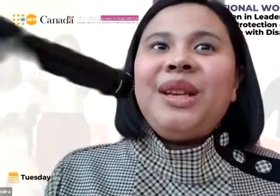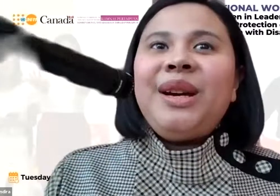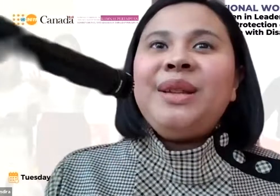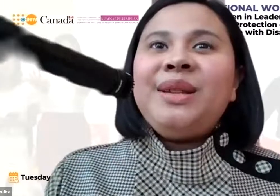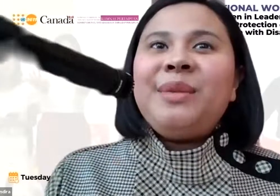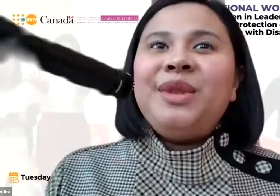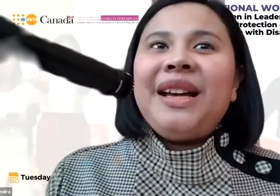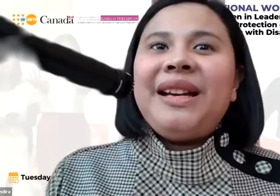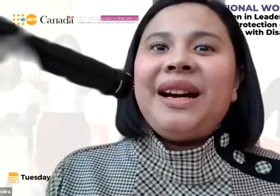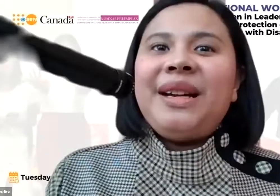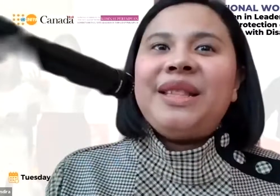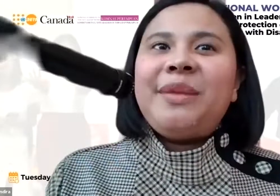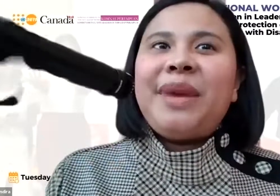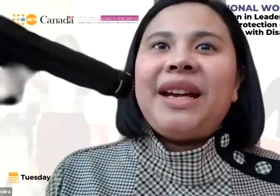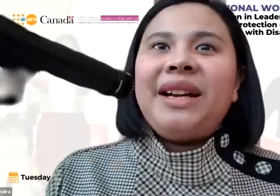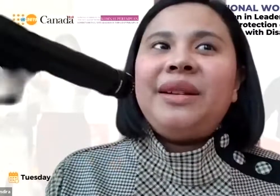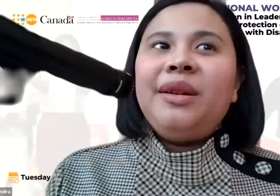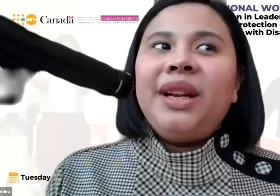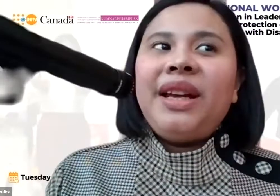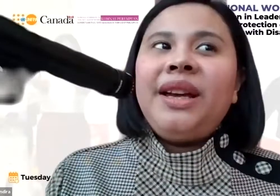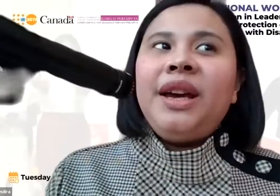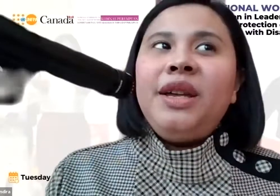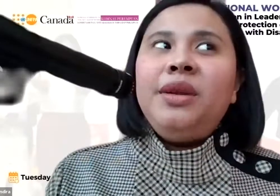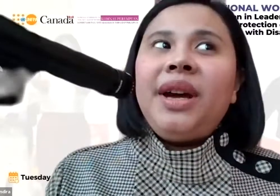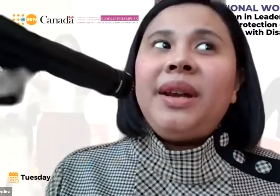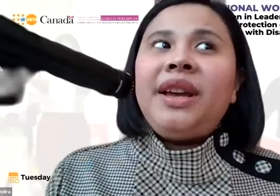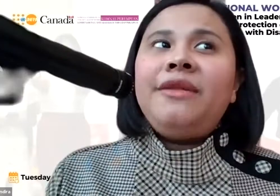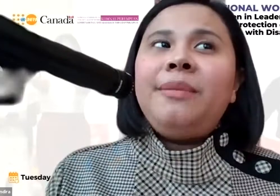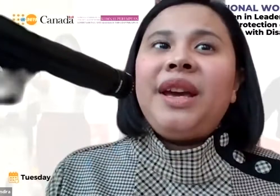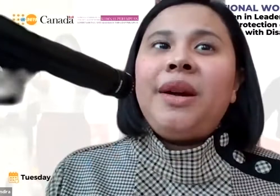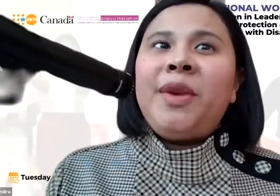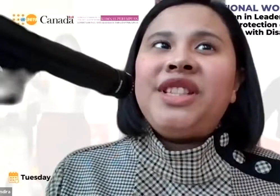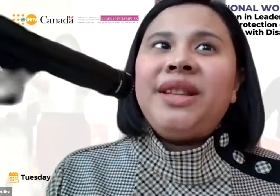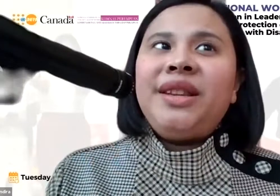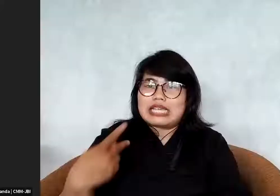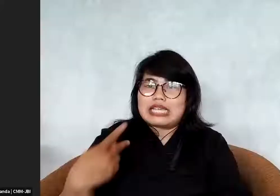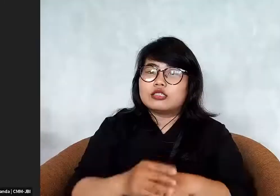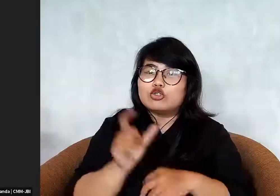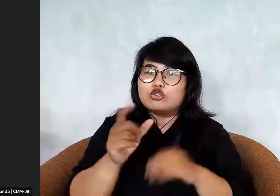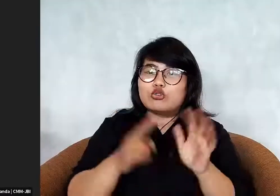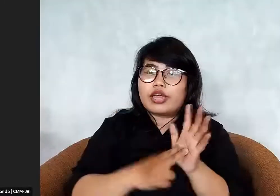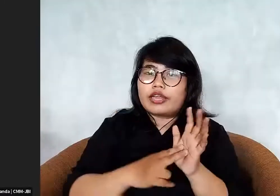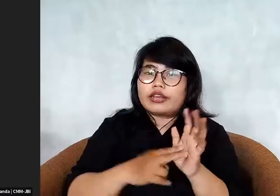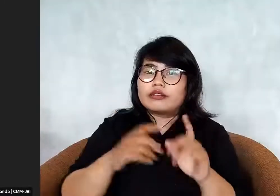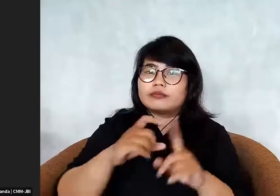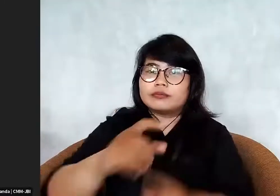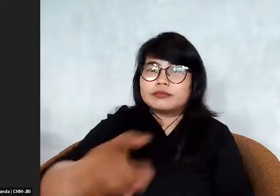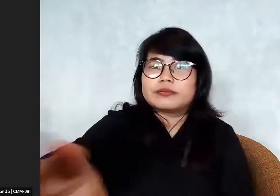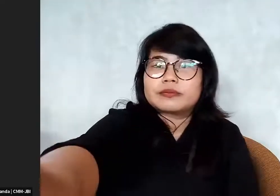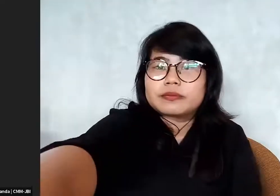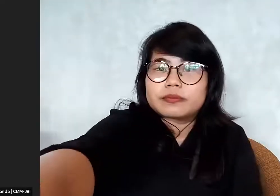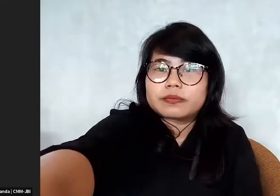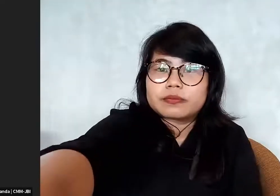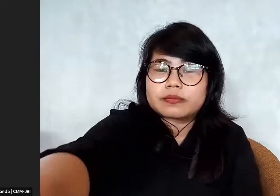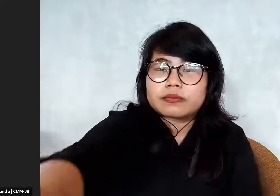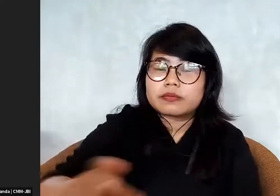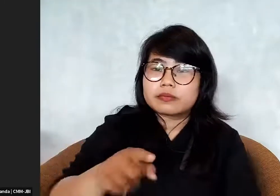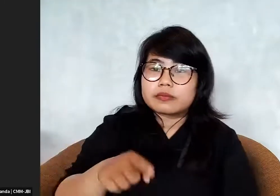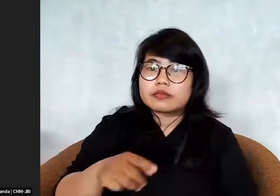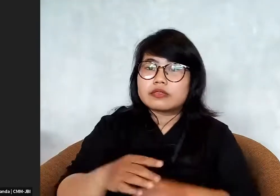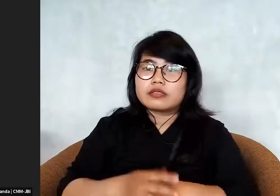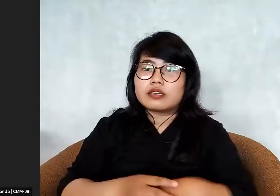selanjutnya sambutan akan disampaikan oleh unvr representative miss you